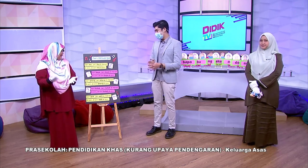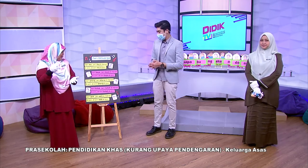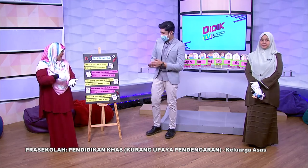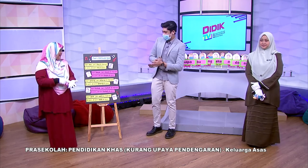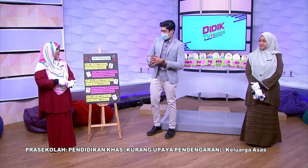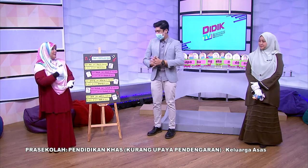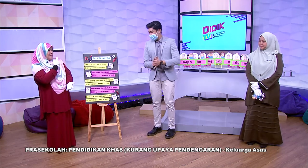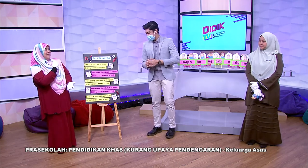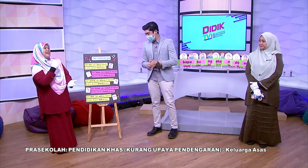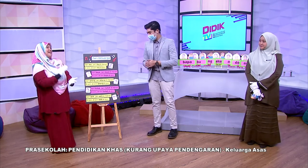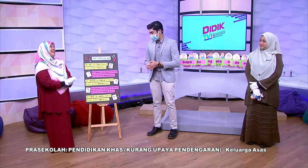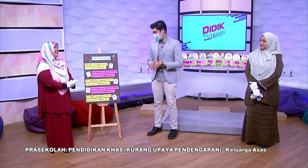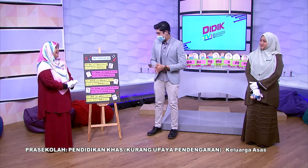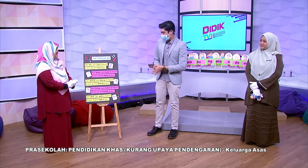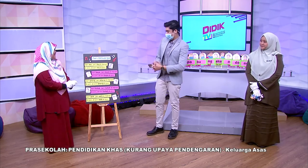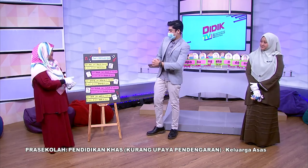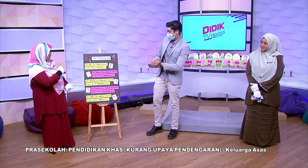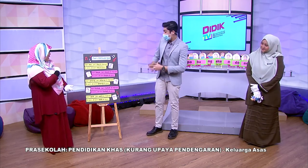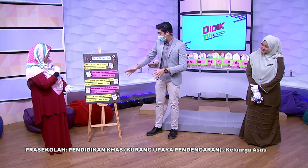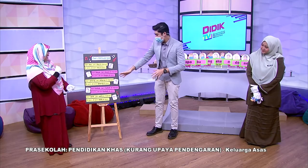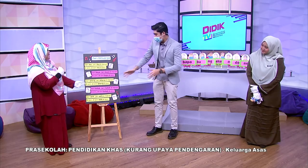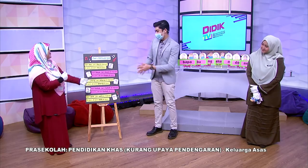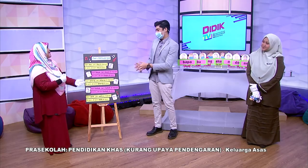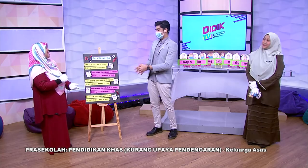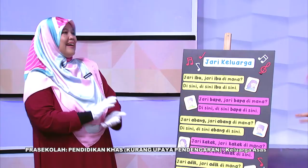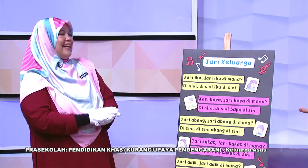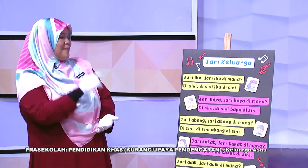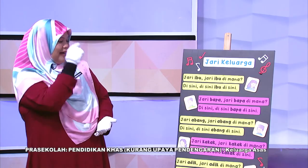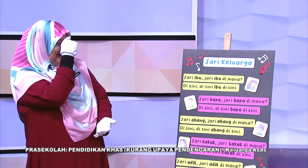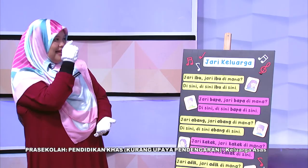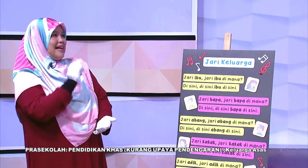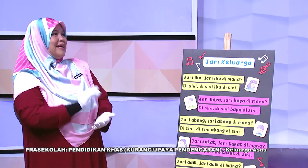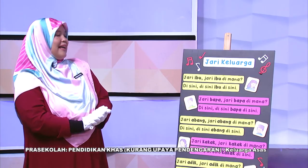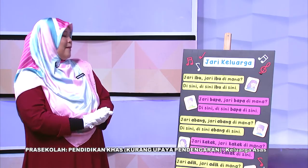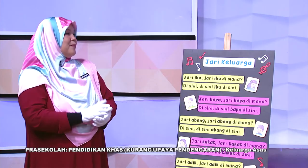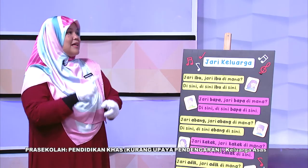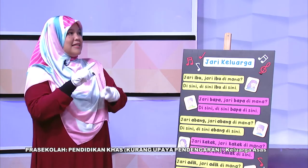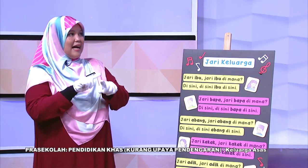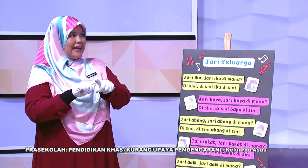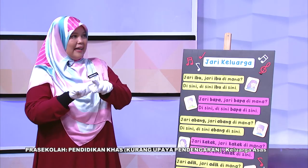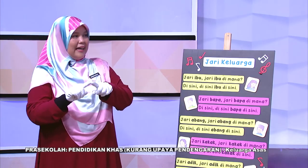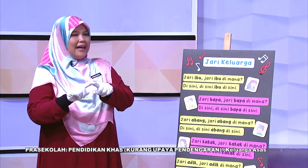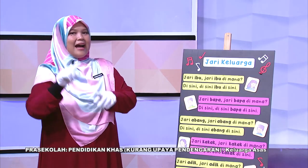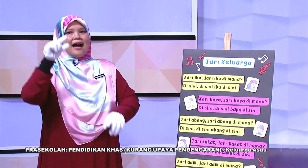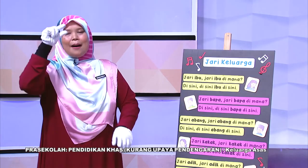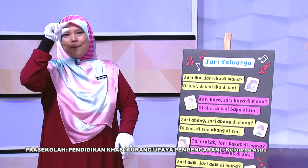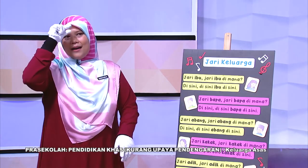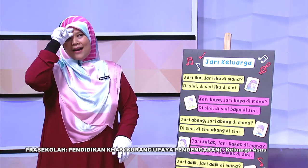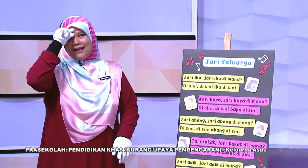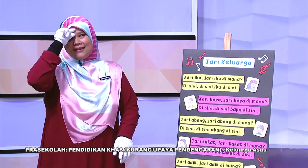tergila-gila hancur Abang Abang Abang ojek Oke jadi Abang